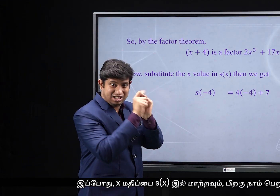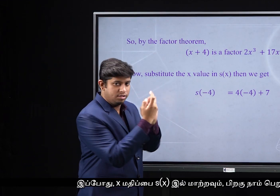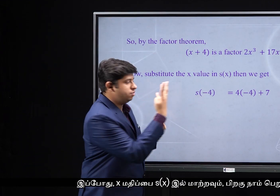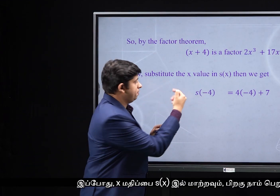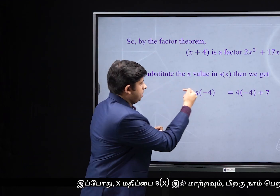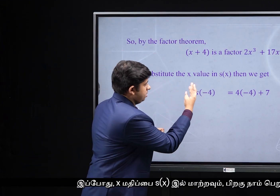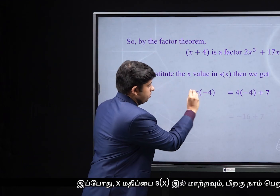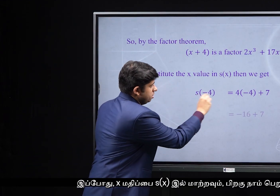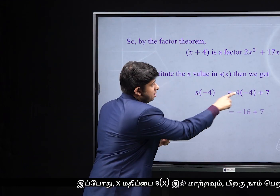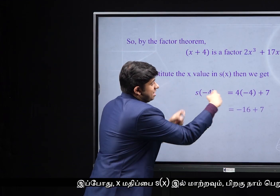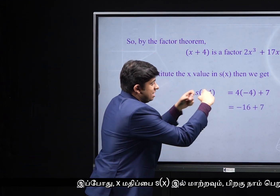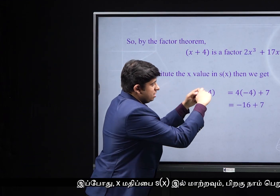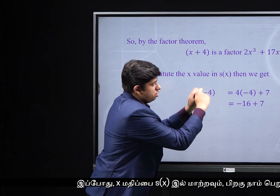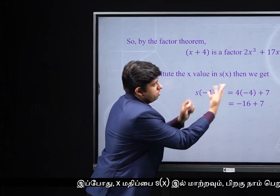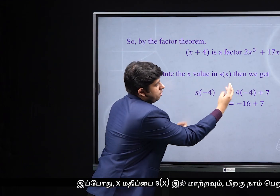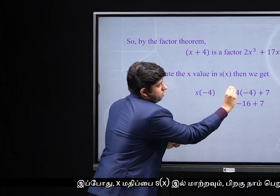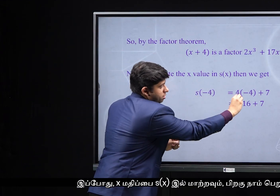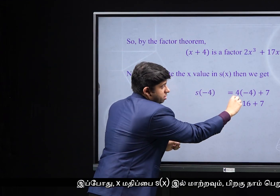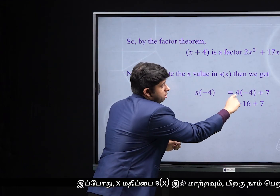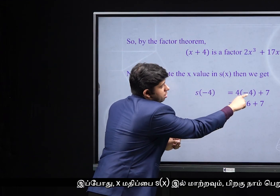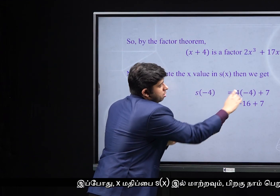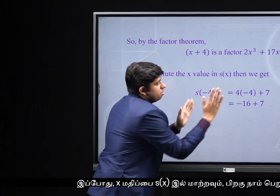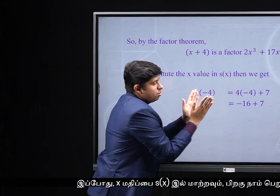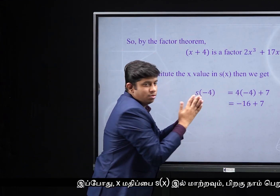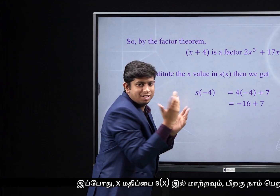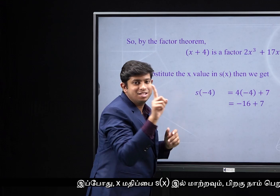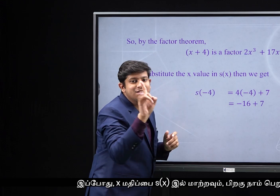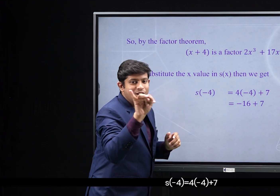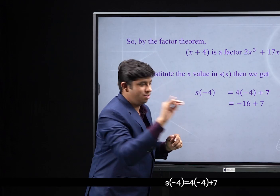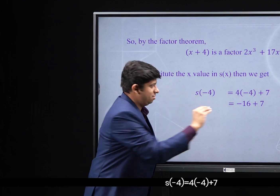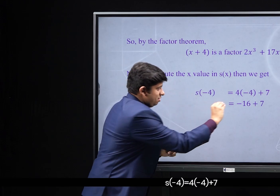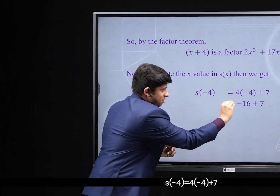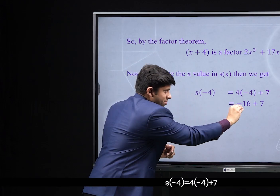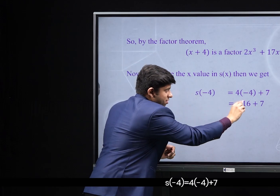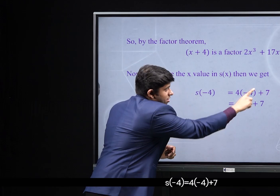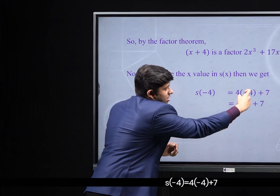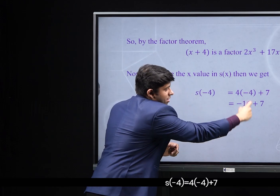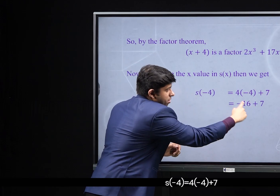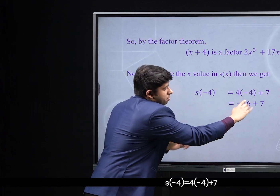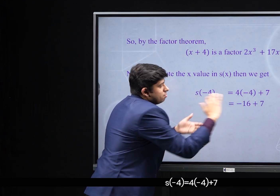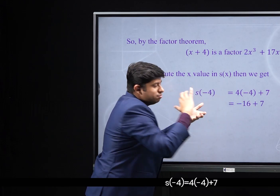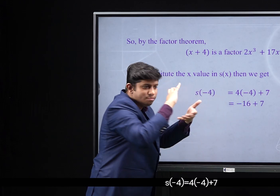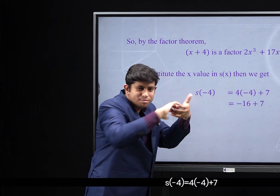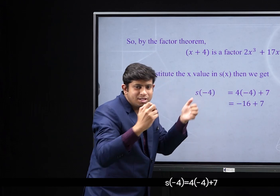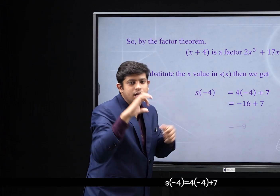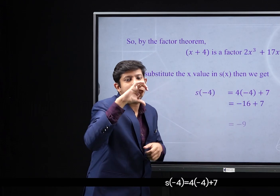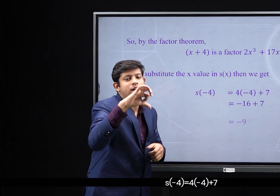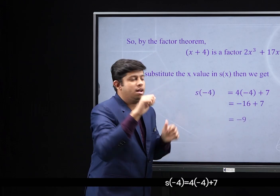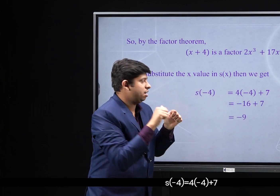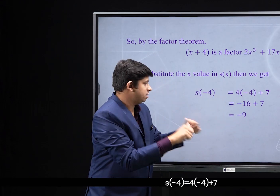s வட்ட அடைப்புக்குறிக்குள் x இல் மாற்றவும். பிறகு நாம் பெறுவோம் s கழித்தல் 4 ஈடு 4 கூட்டல்